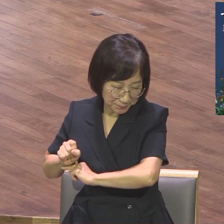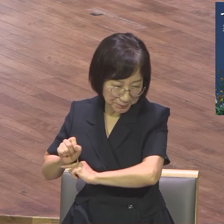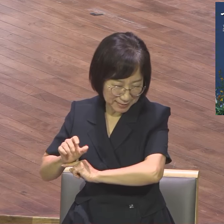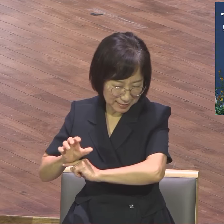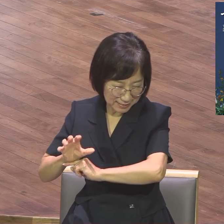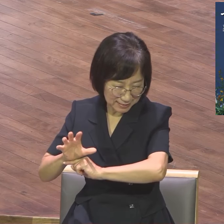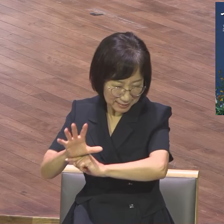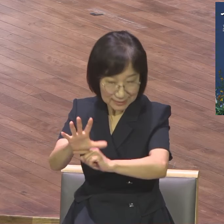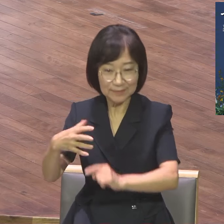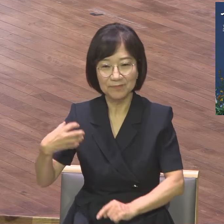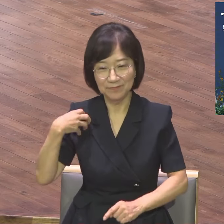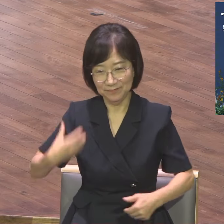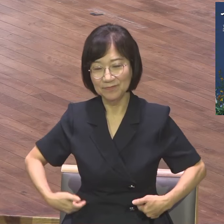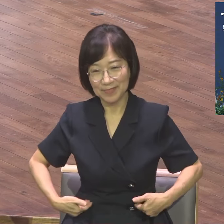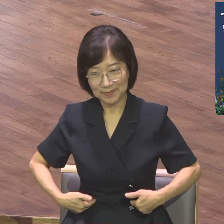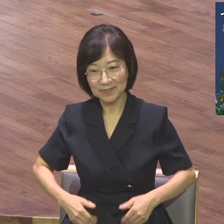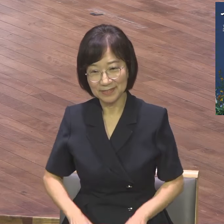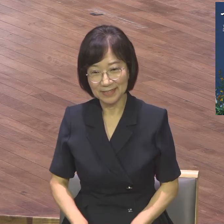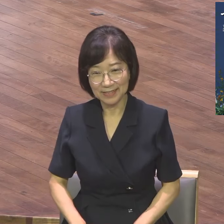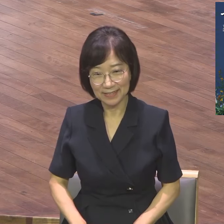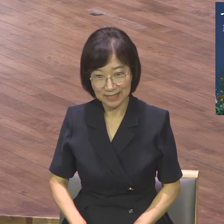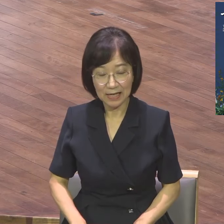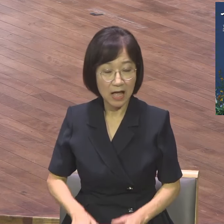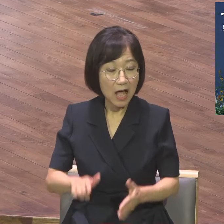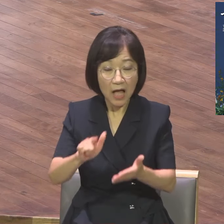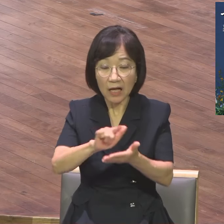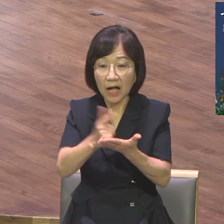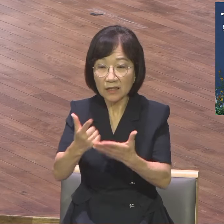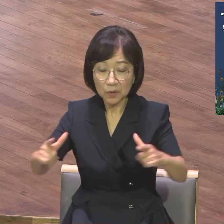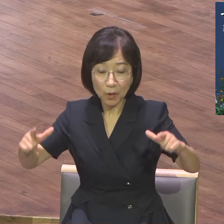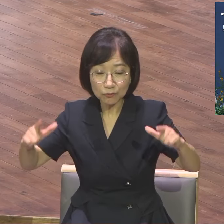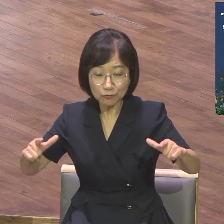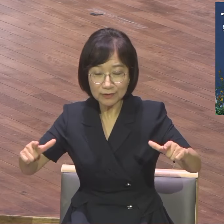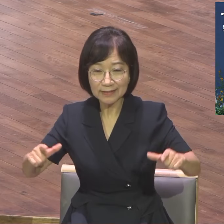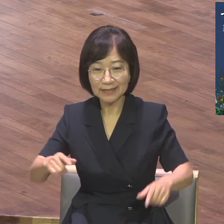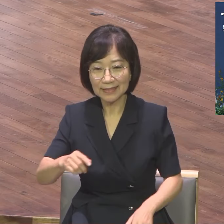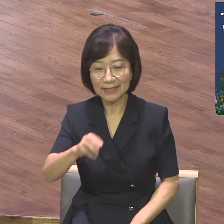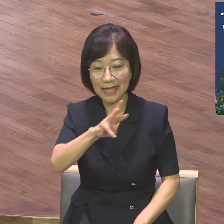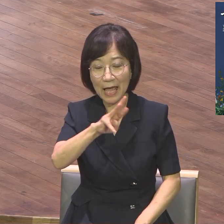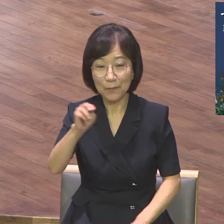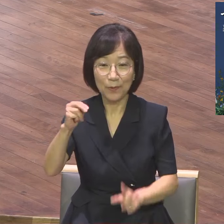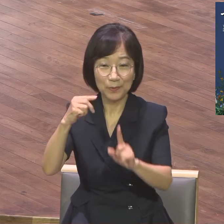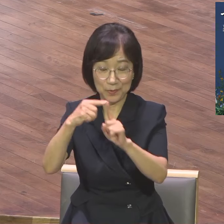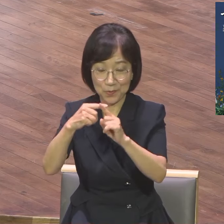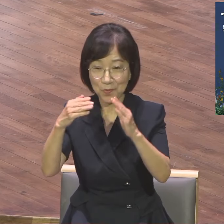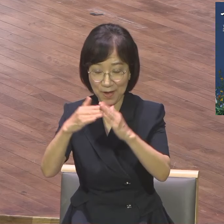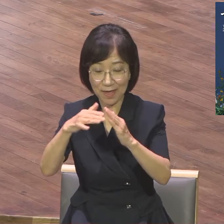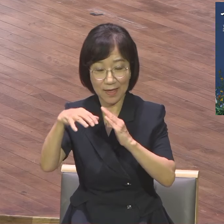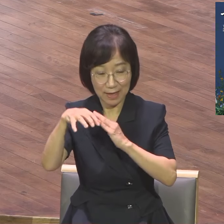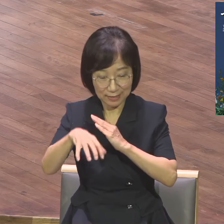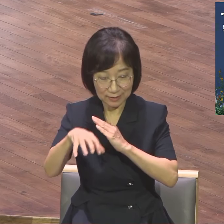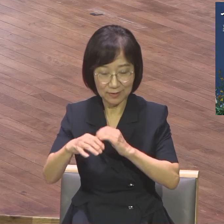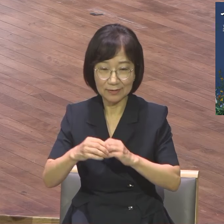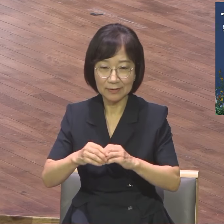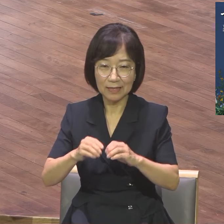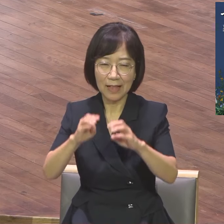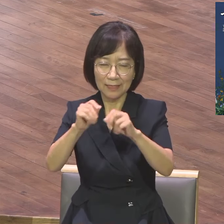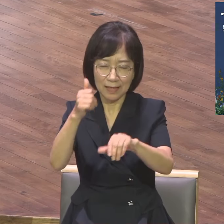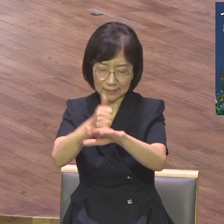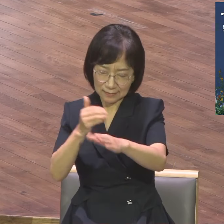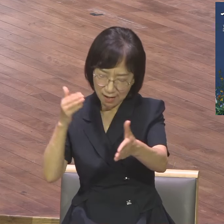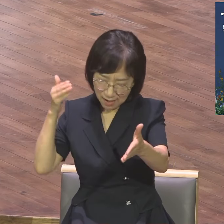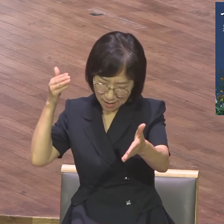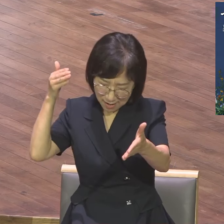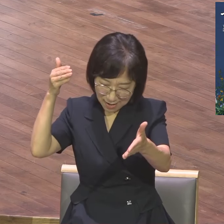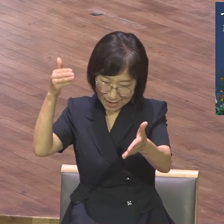이 작은 교회가 이 강서구에서 이 적은 갈릴리에서 땅끝까지 만민에게